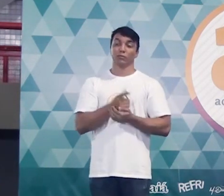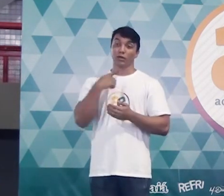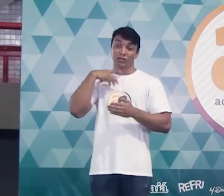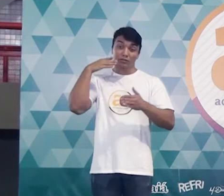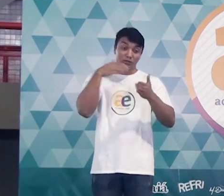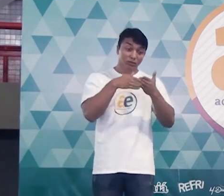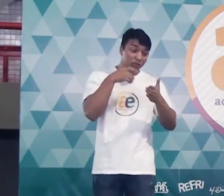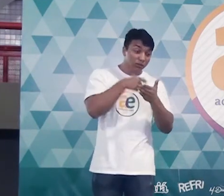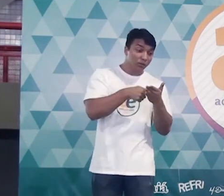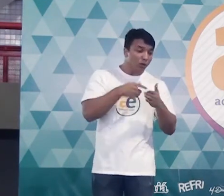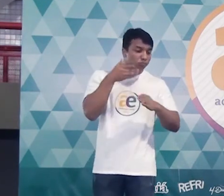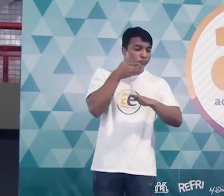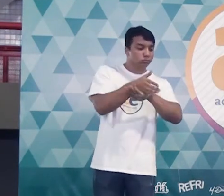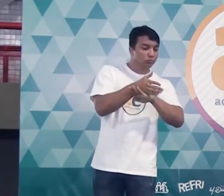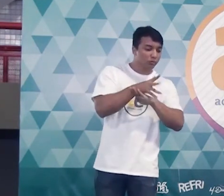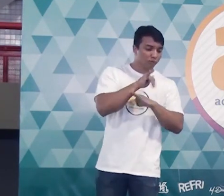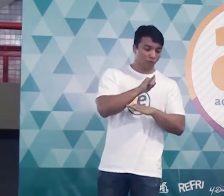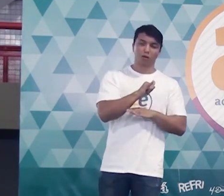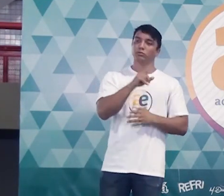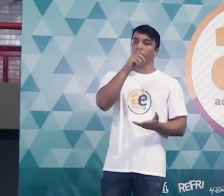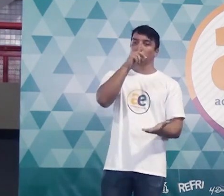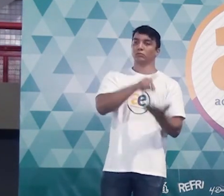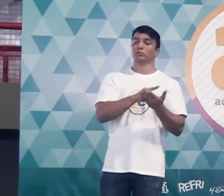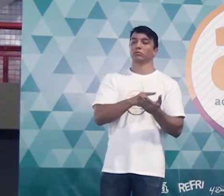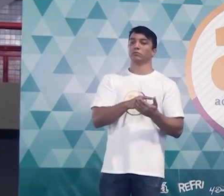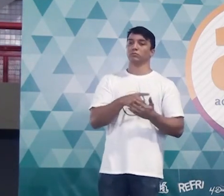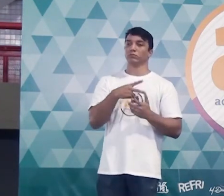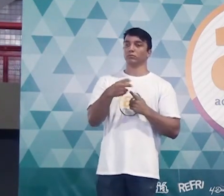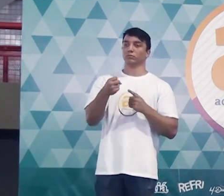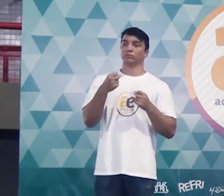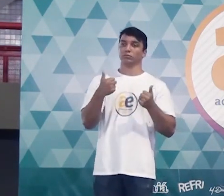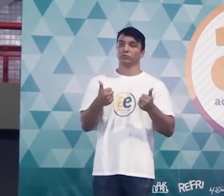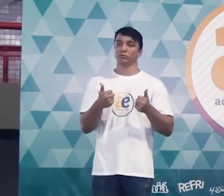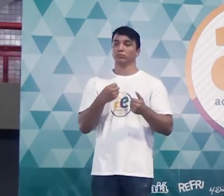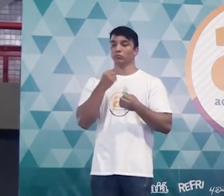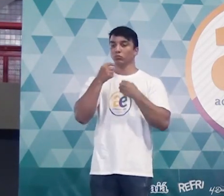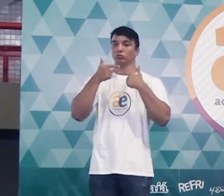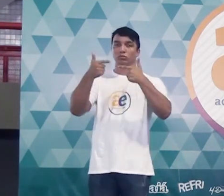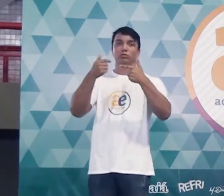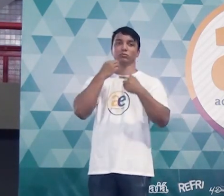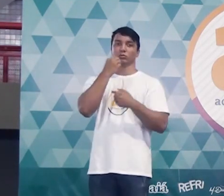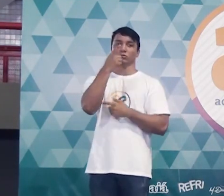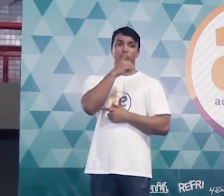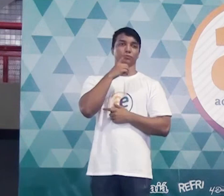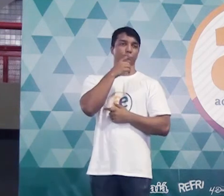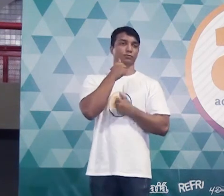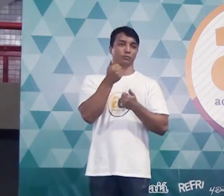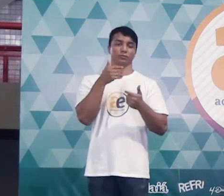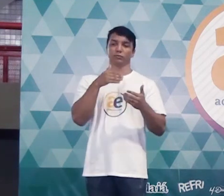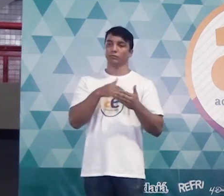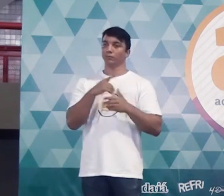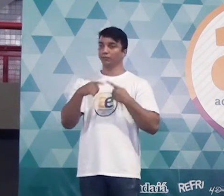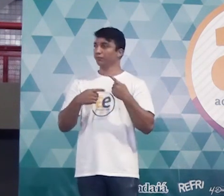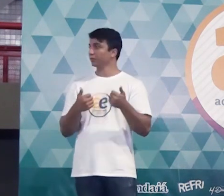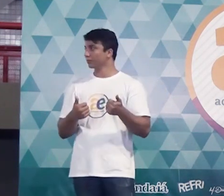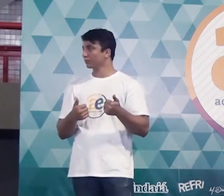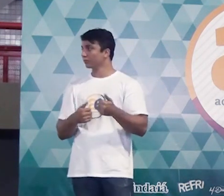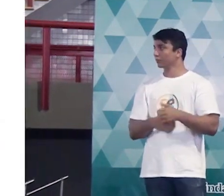tentativa pode e será a vitoriosa. Boa sorte, bom domingo a todos, até a próxima.